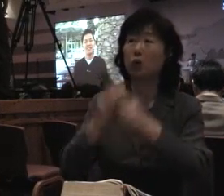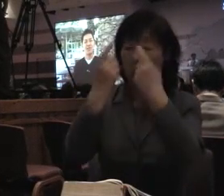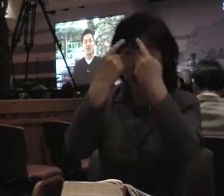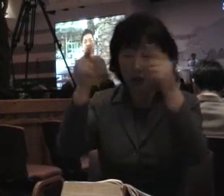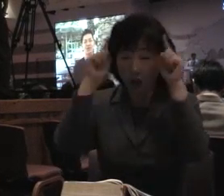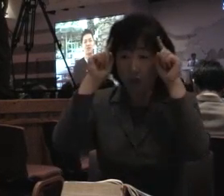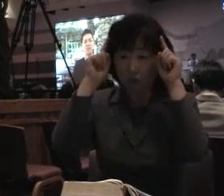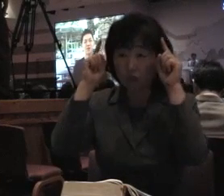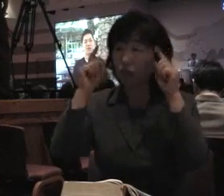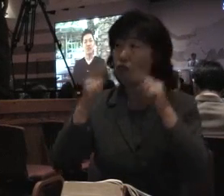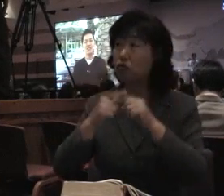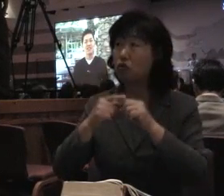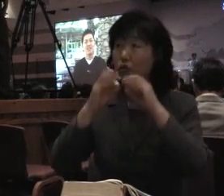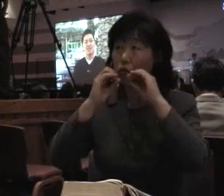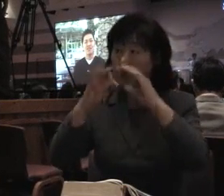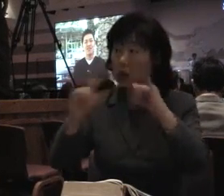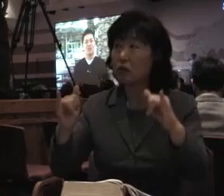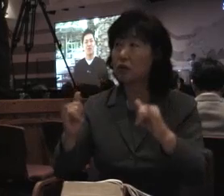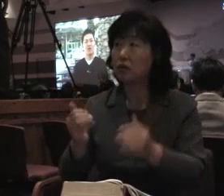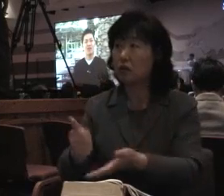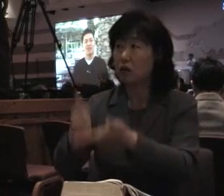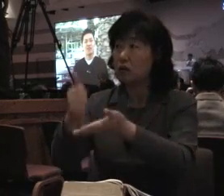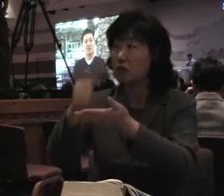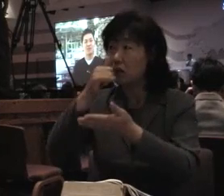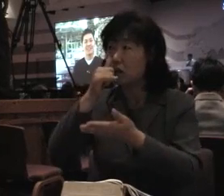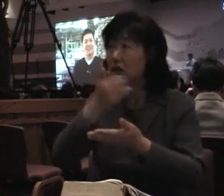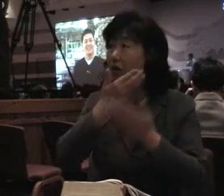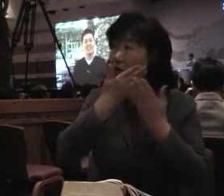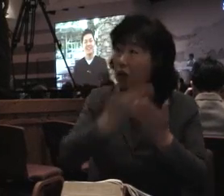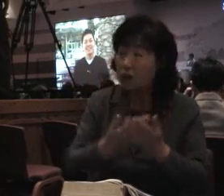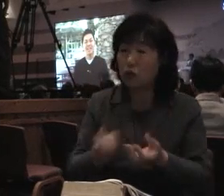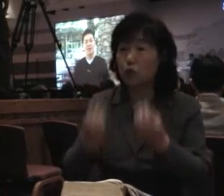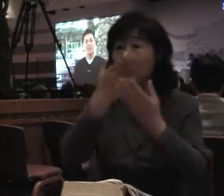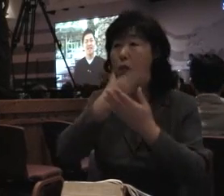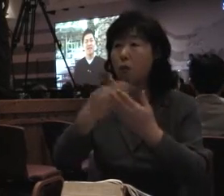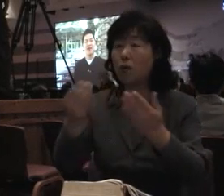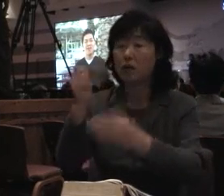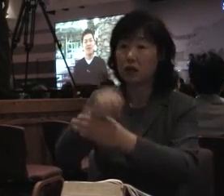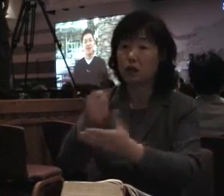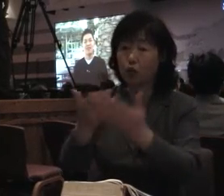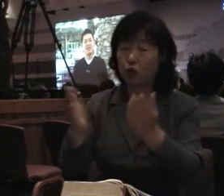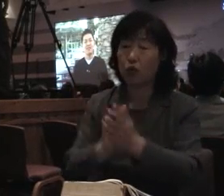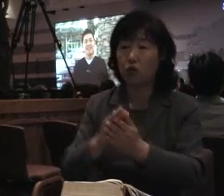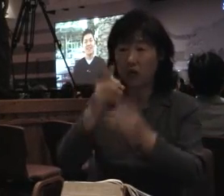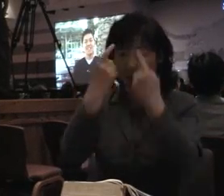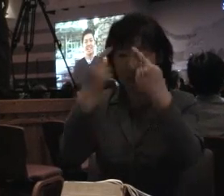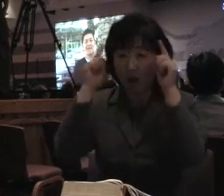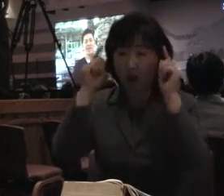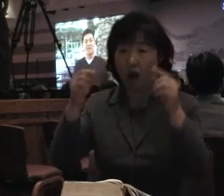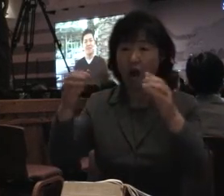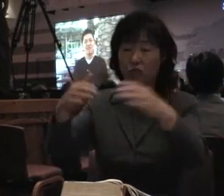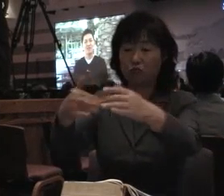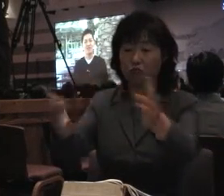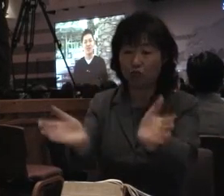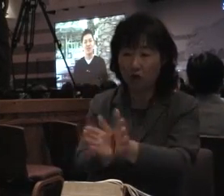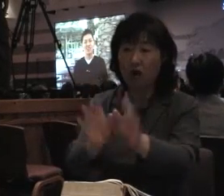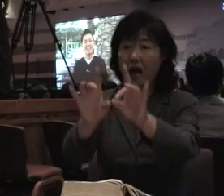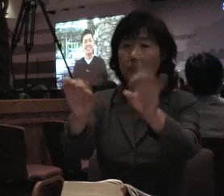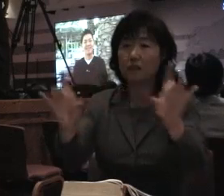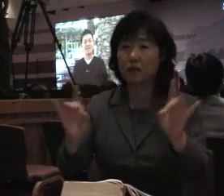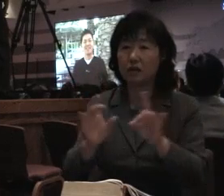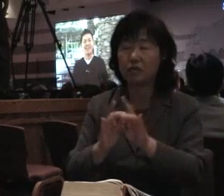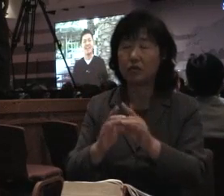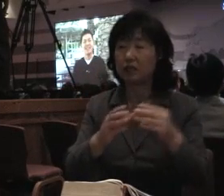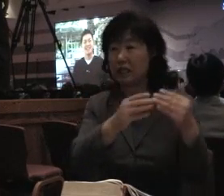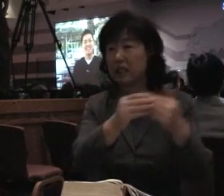하나님께서 이제는 전도사로서 섬길 수 있는 귀한 축복을 허락해 주셨습니다. 대학부 지체 한 명 한 명을 살아계신 하나님 앞으로 이끌 수 있는